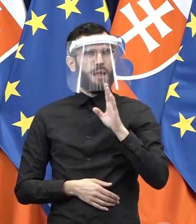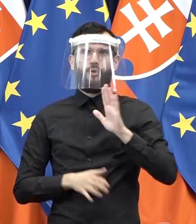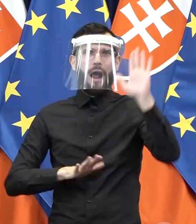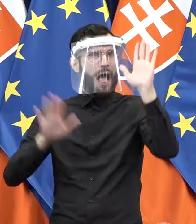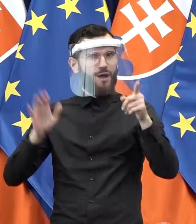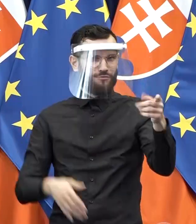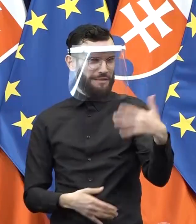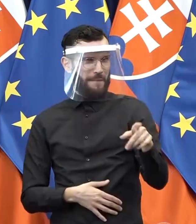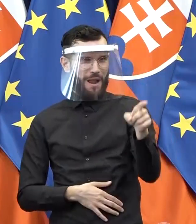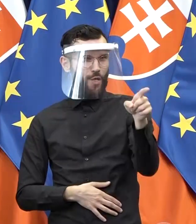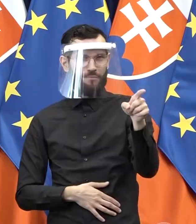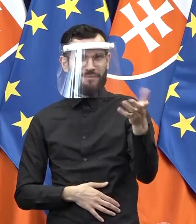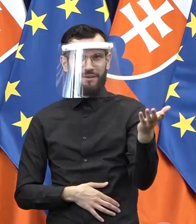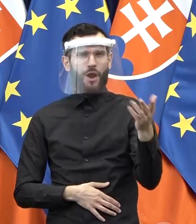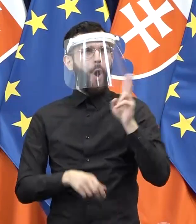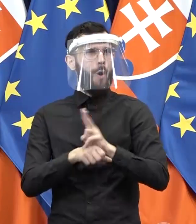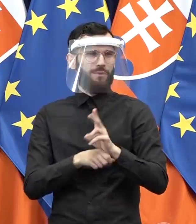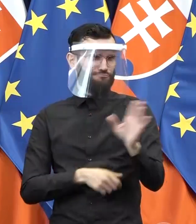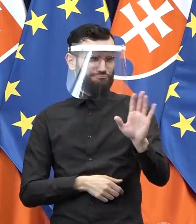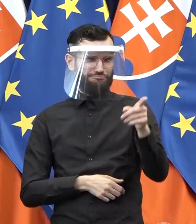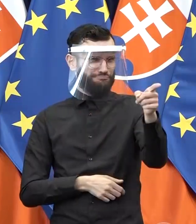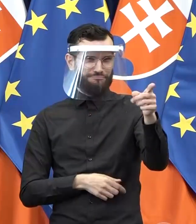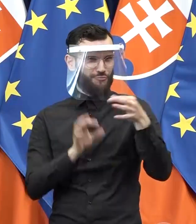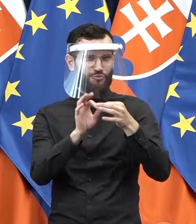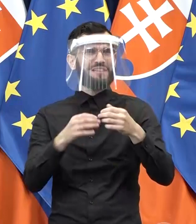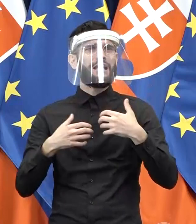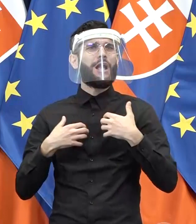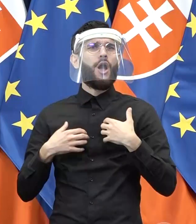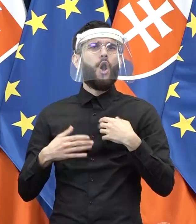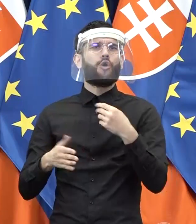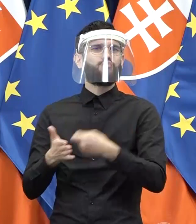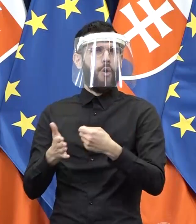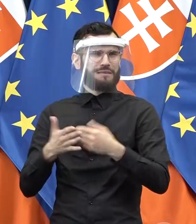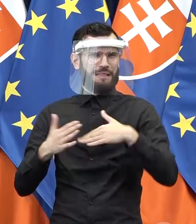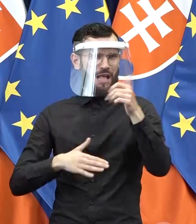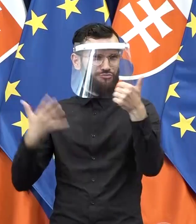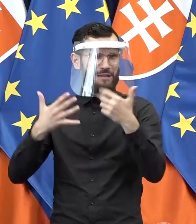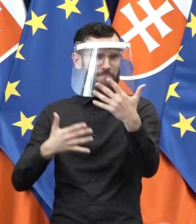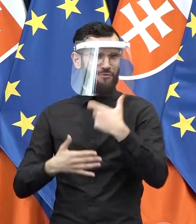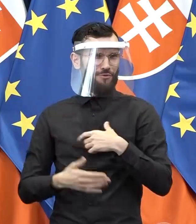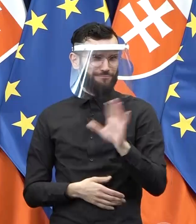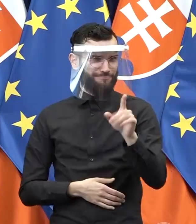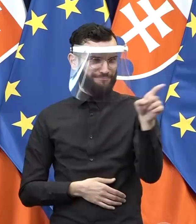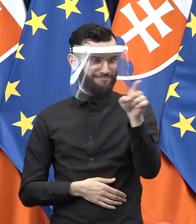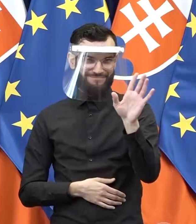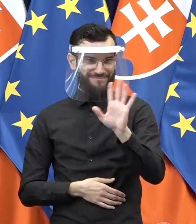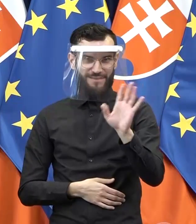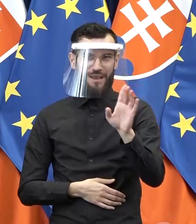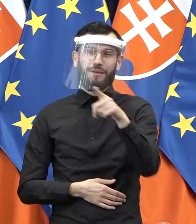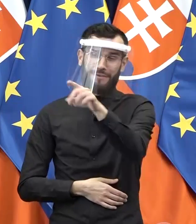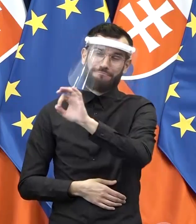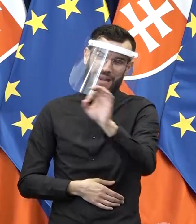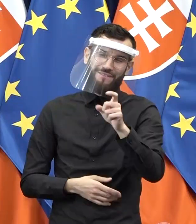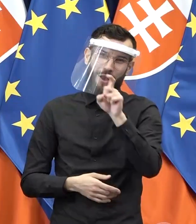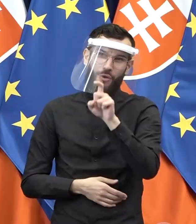hlasovať asi o tom, že aké opatrenie príjmeme voči dôchodcom na 65 rokov. Takže áno, adekvátna